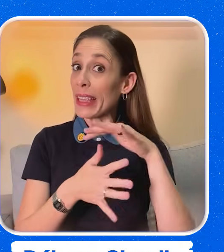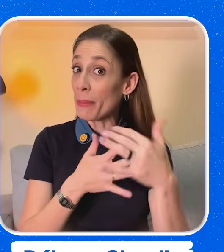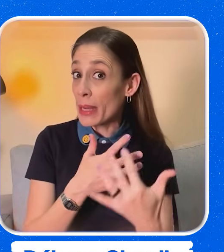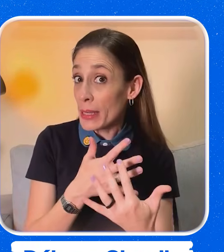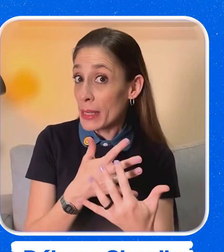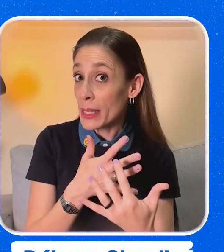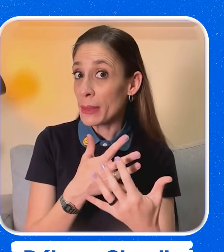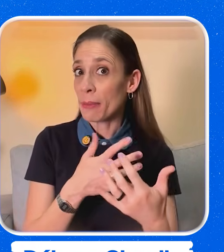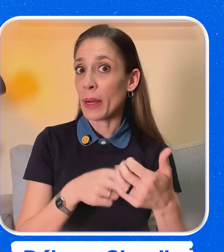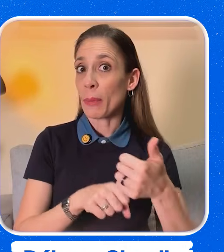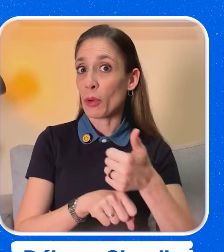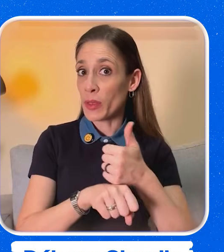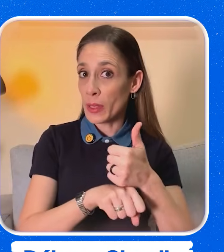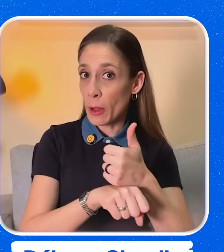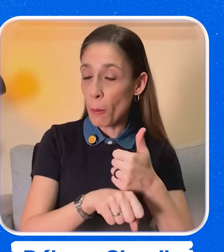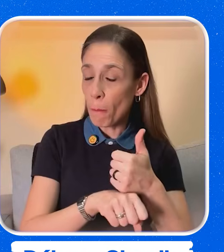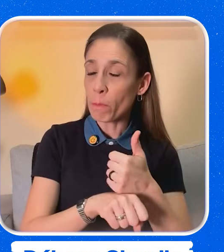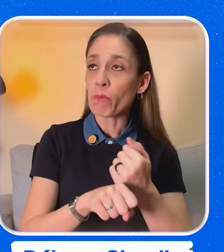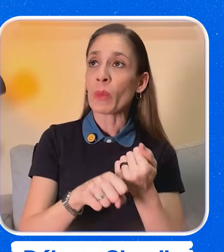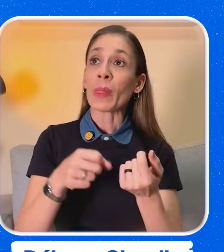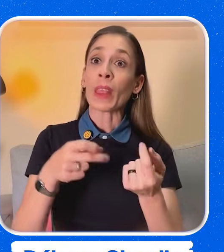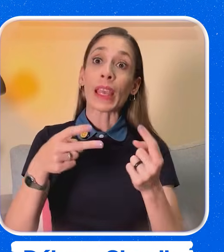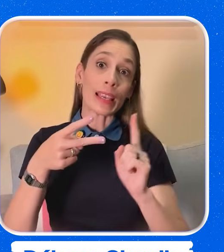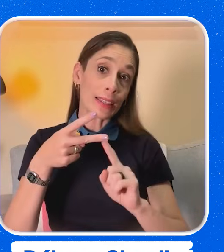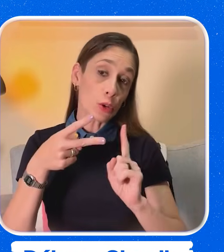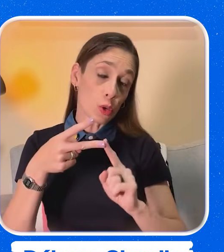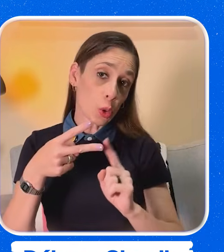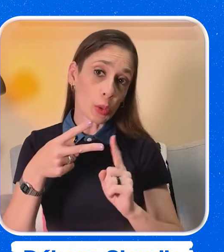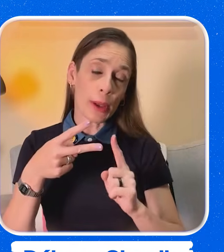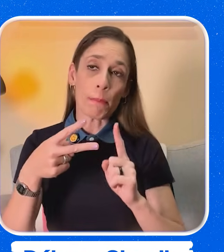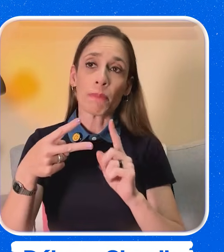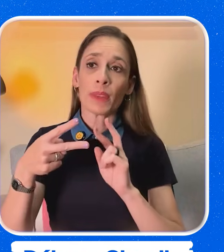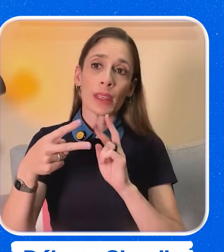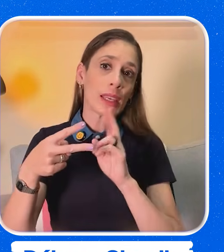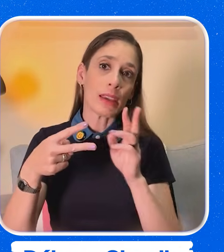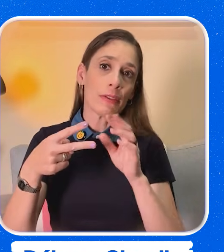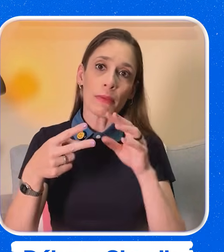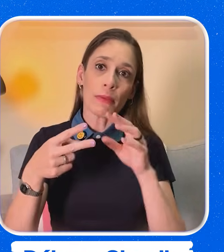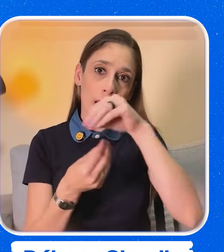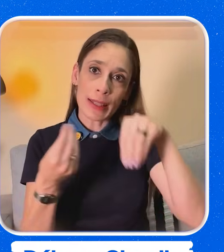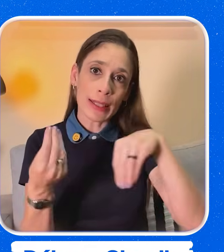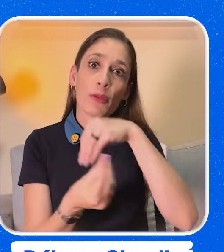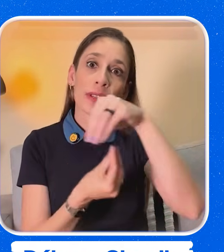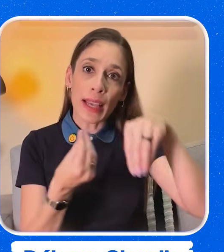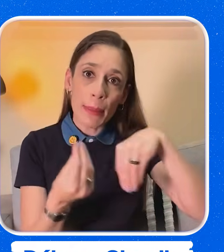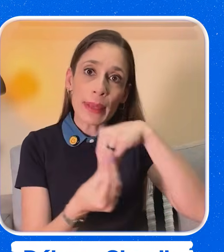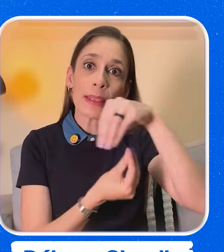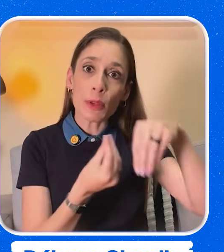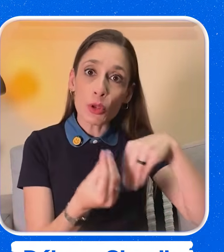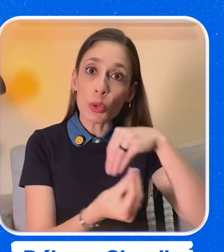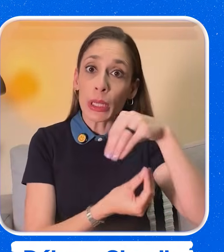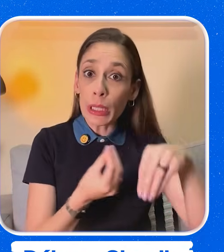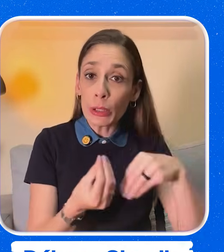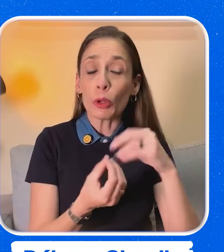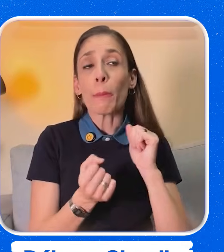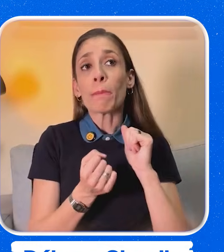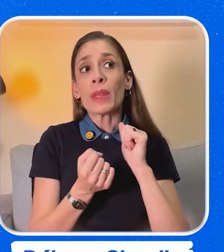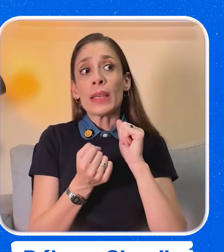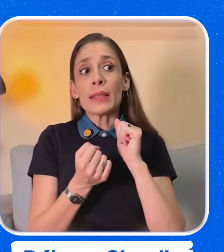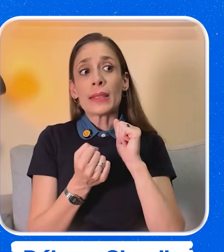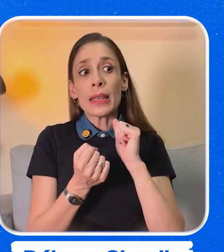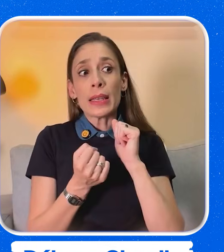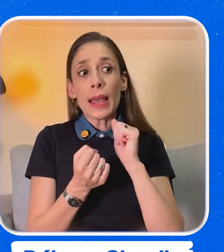levar Libras para a profissão, e a segunda, que elas talvez acabem se